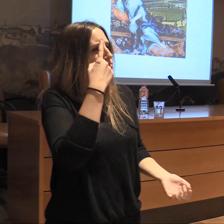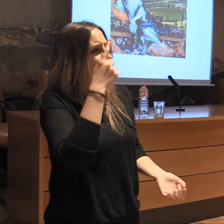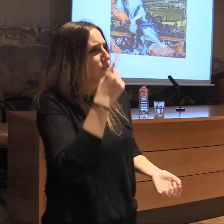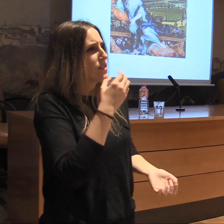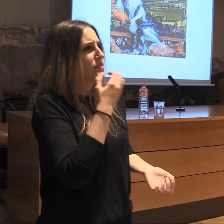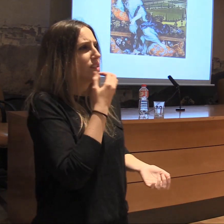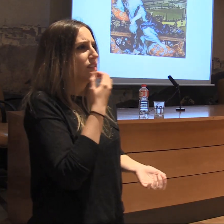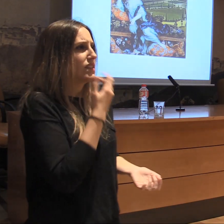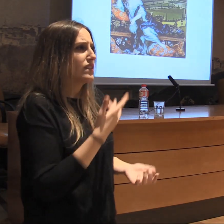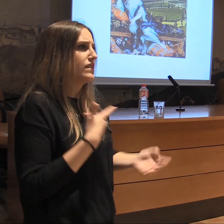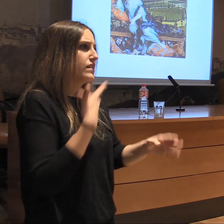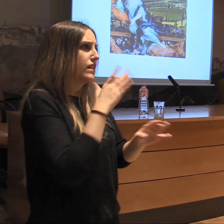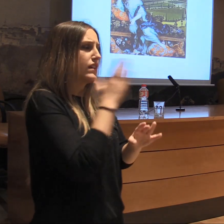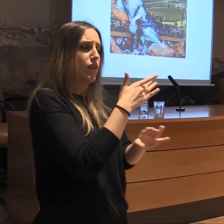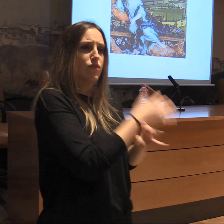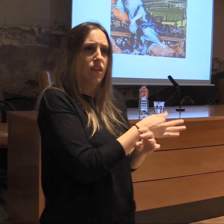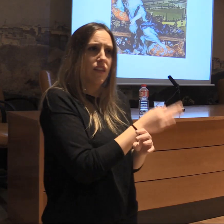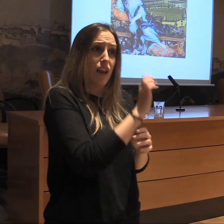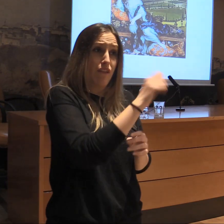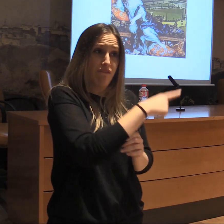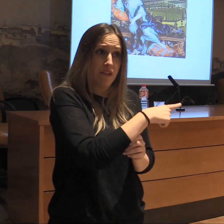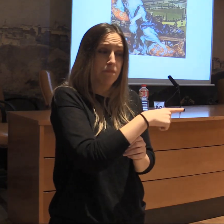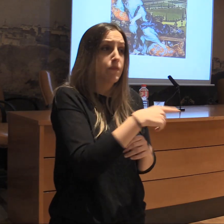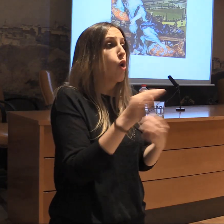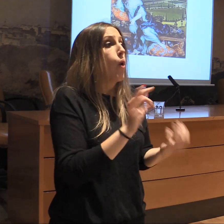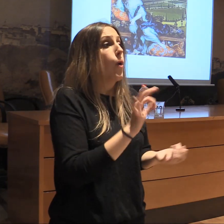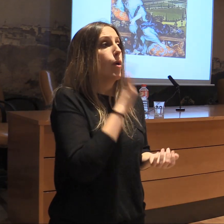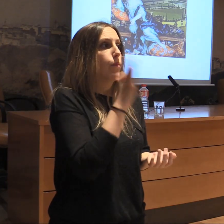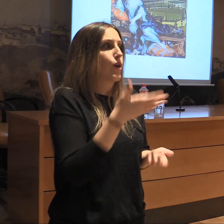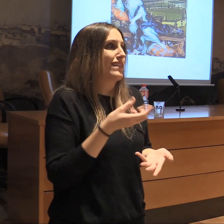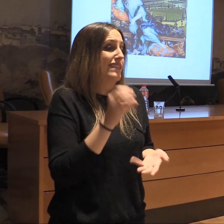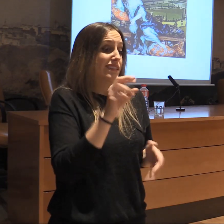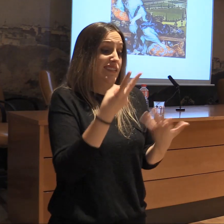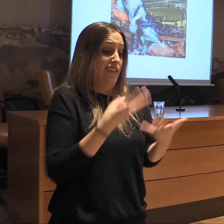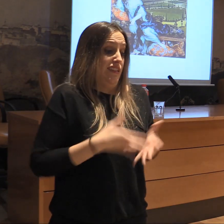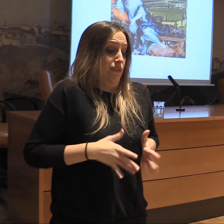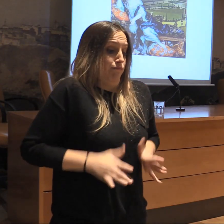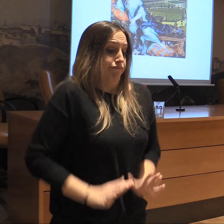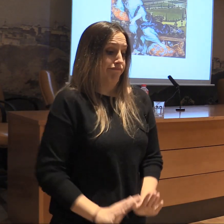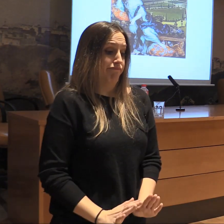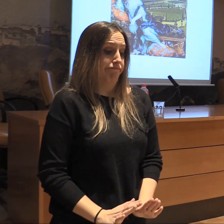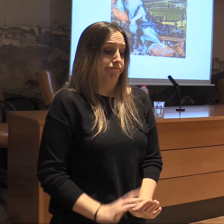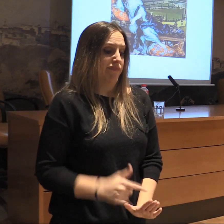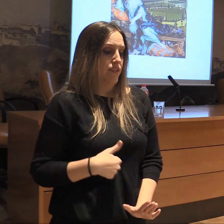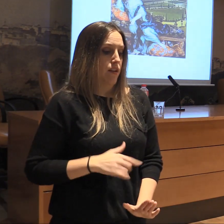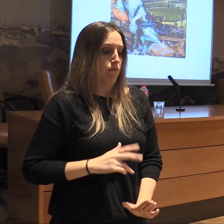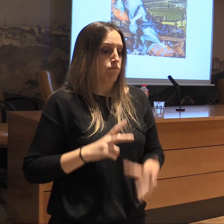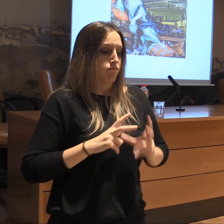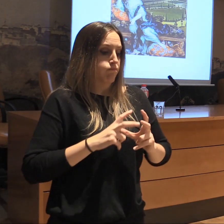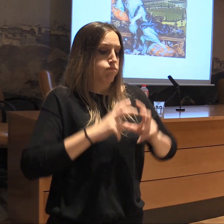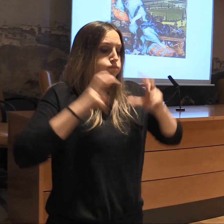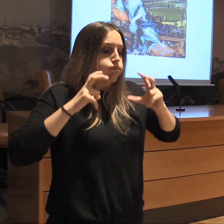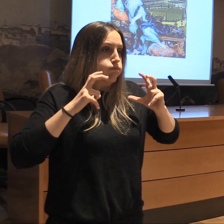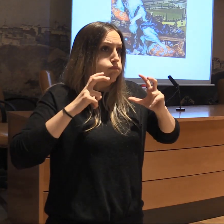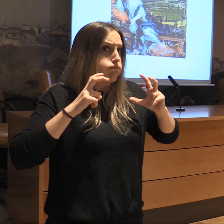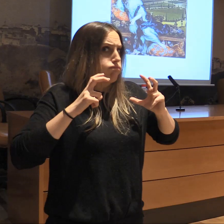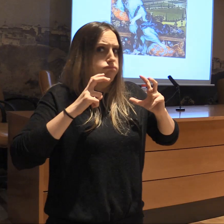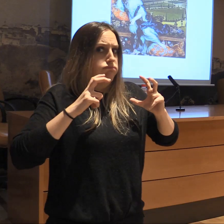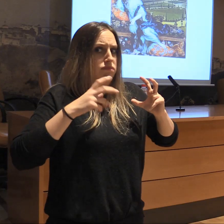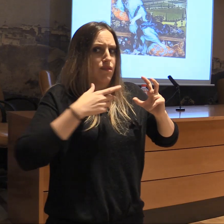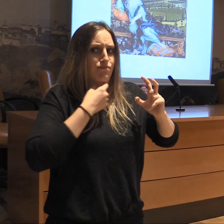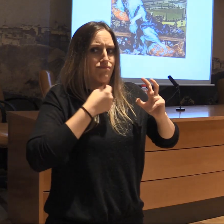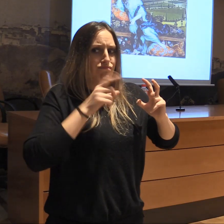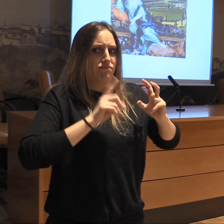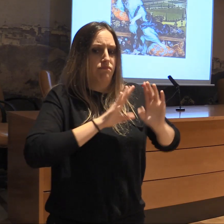de Poisson o porque después de su séptimo parto había engordado mucho y el rey ya se estaba fijando en otra